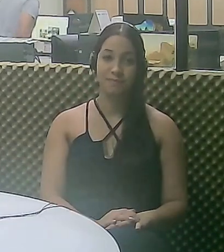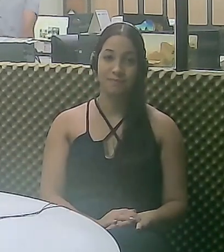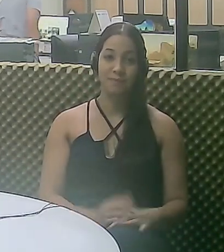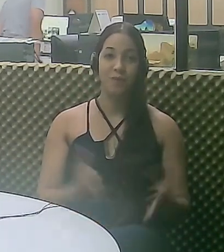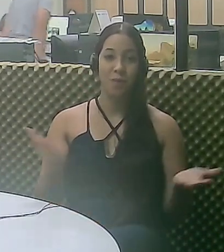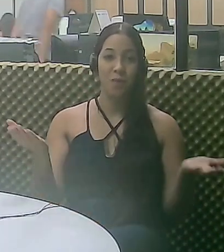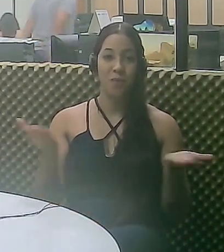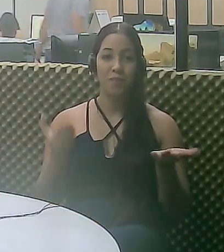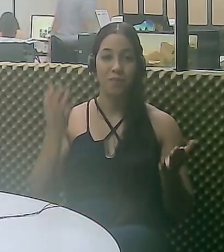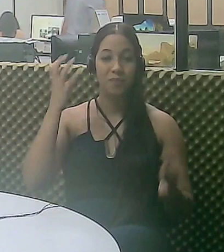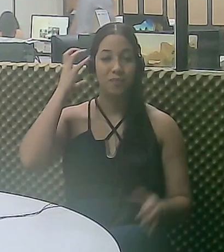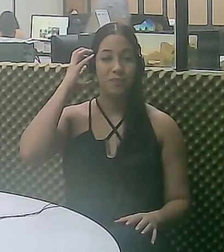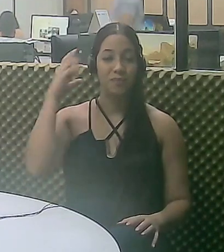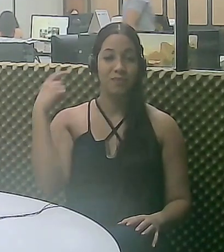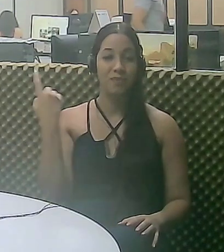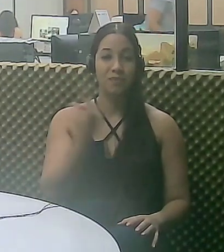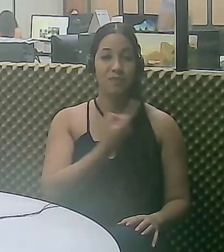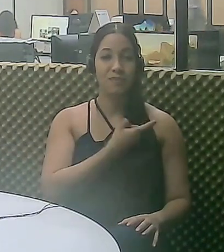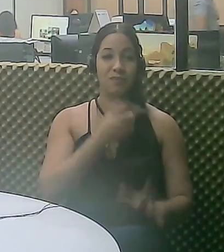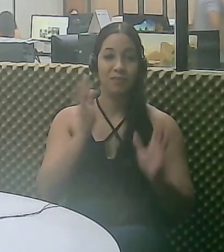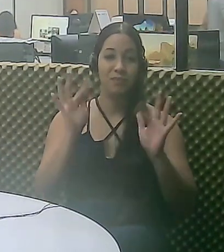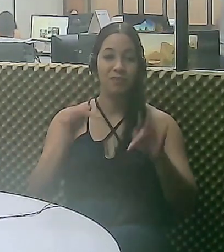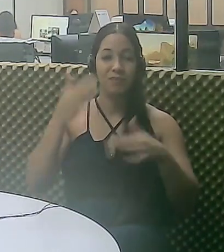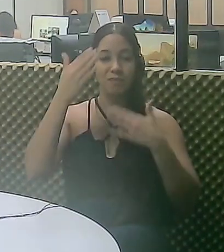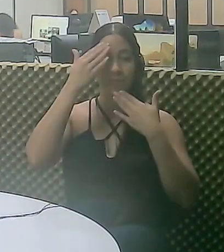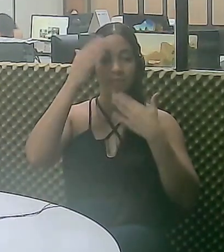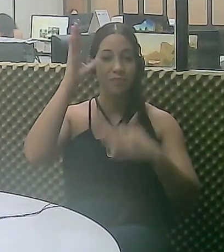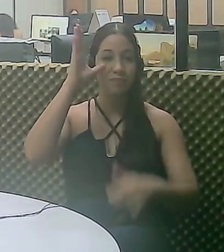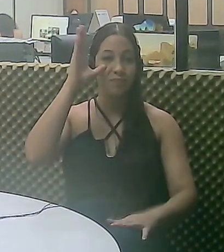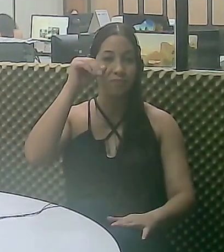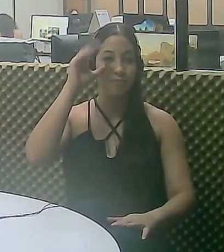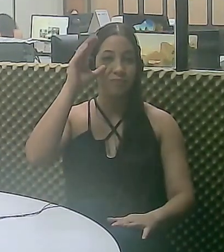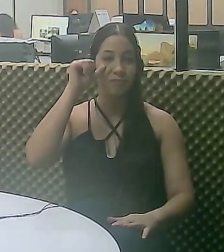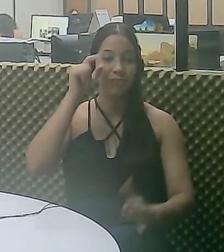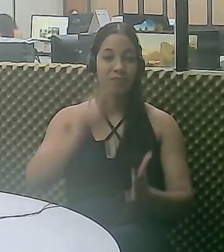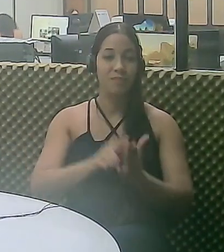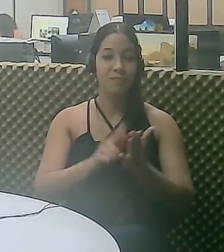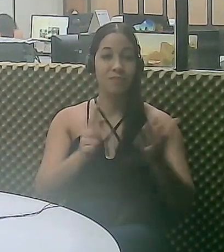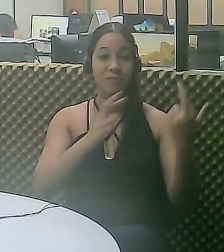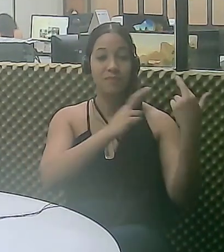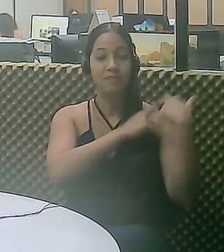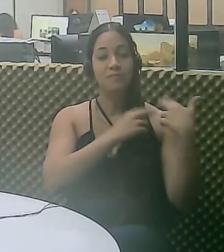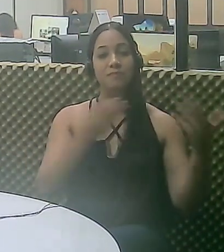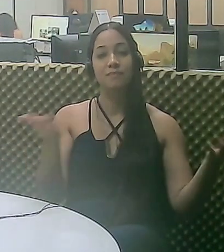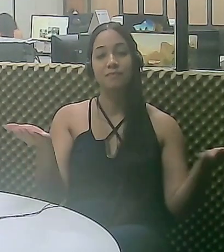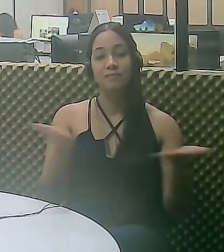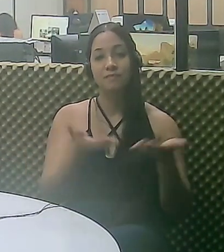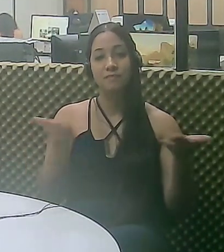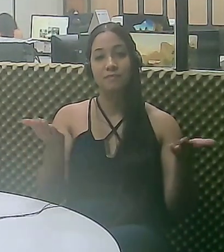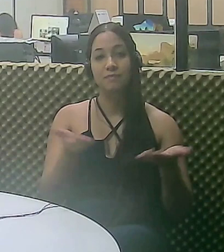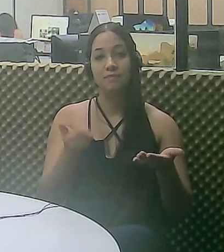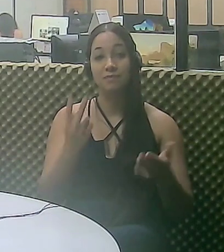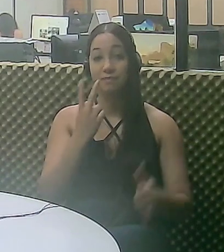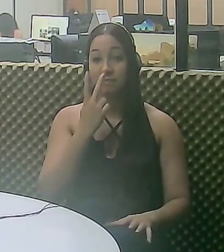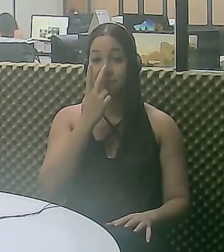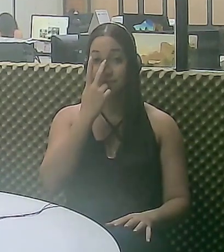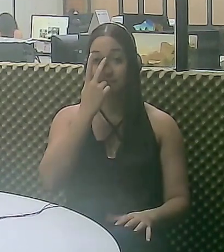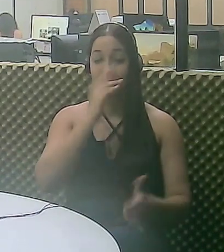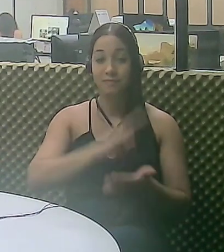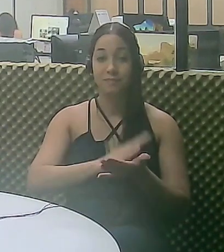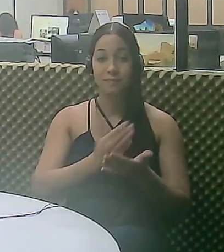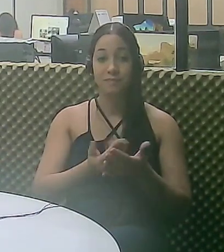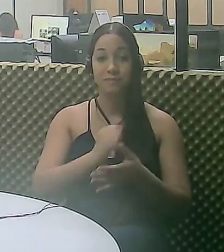A edição de hoje fica por aqui. Obrigado pela sua audiência, Rádio Nossa Cidade. Jornalista responsável pela edição, Vanessa